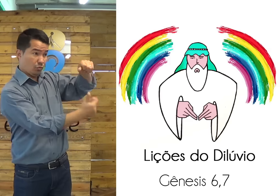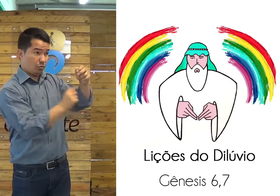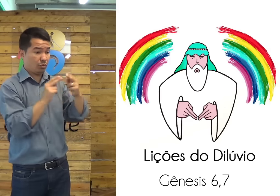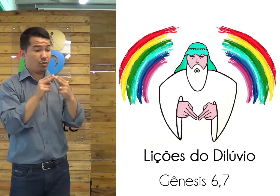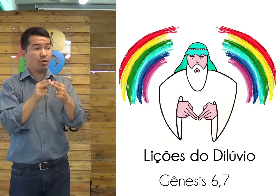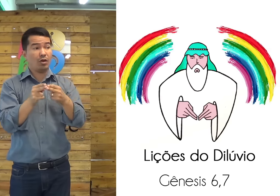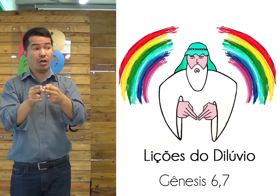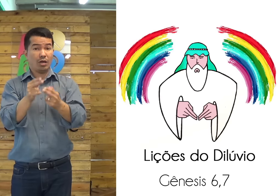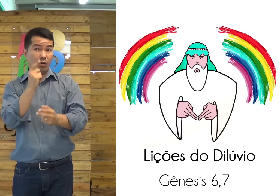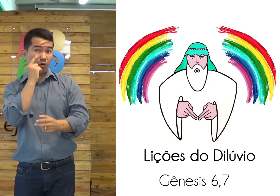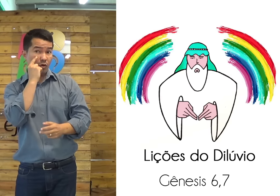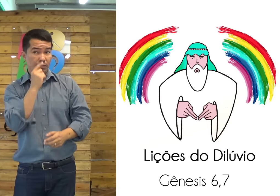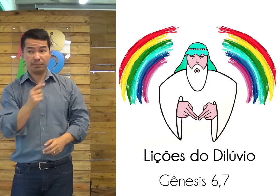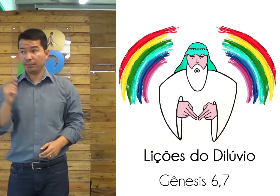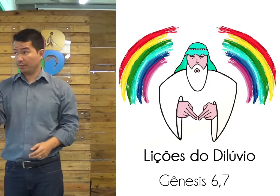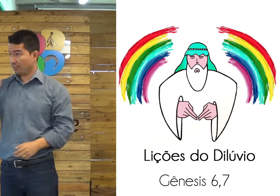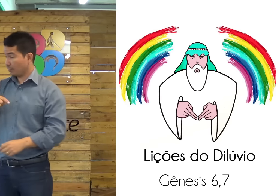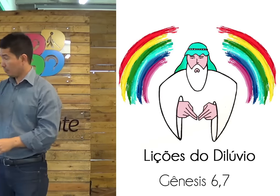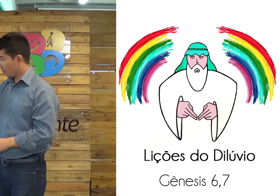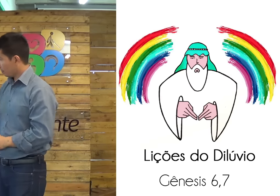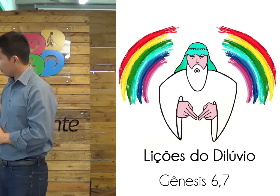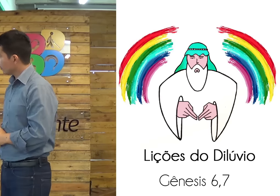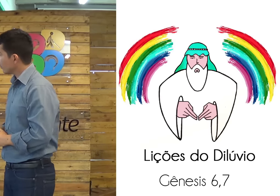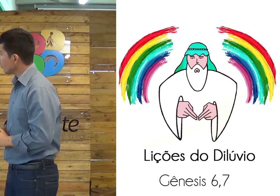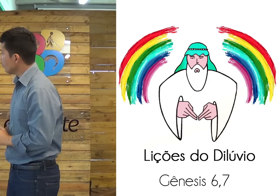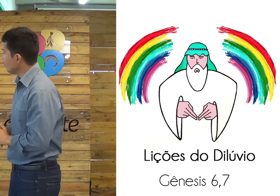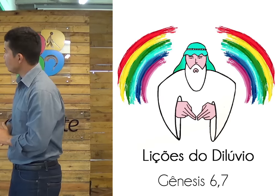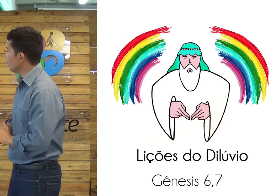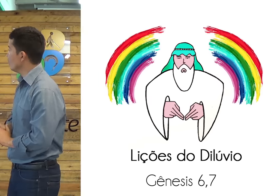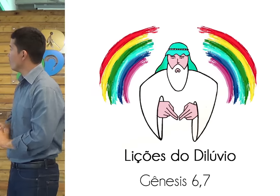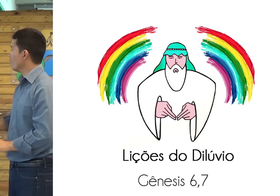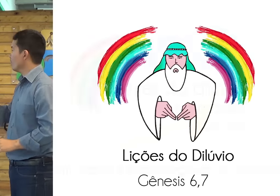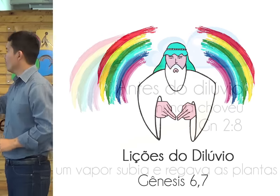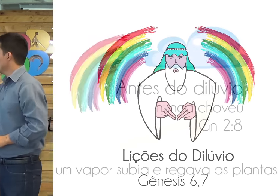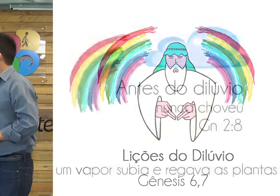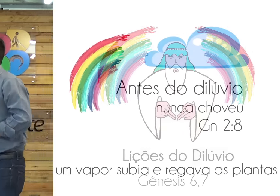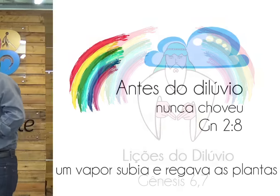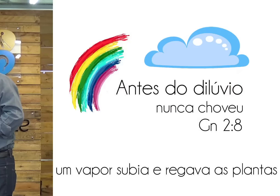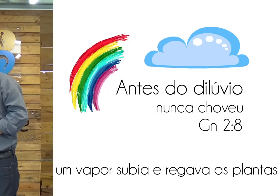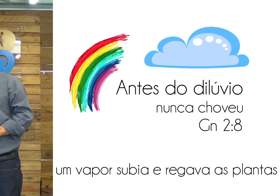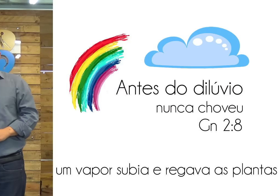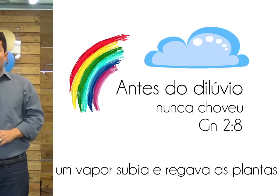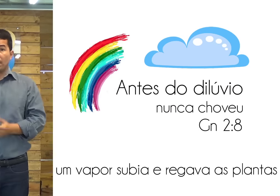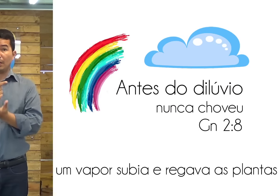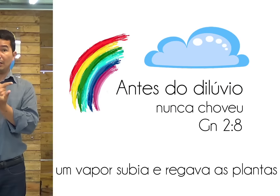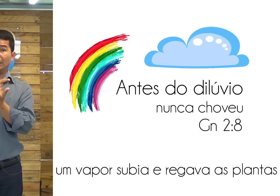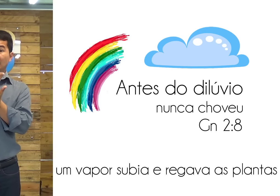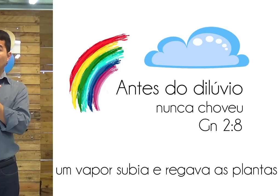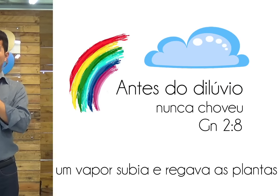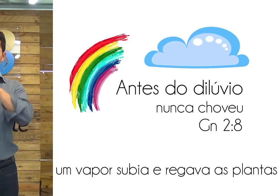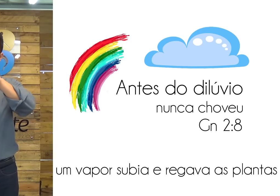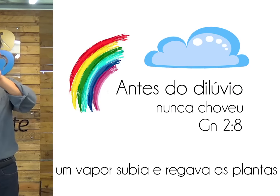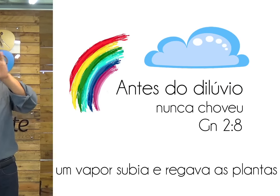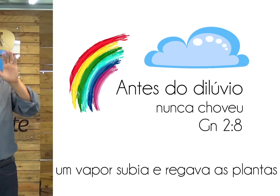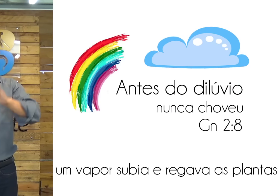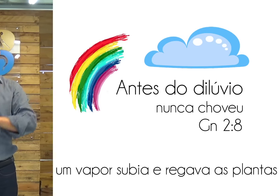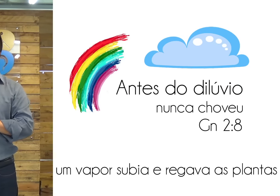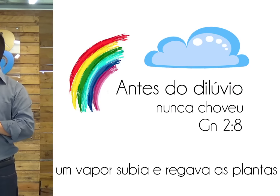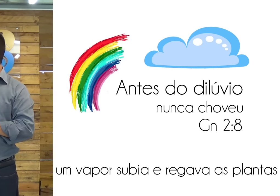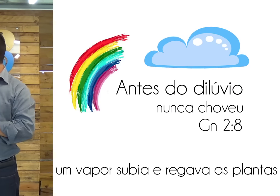difícil então o mundo de noela antigamente então Ó lá em Gênesis Capítulo